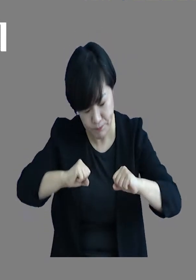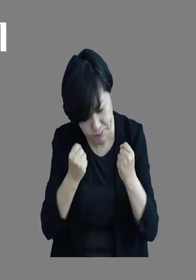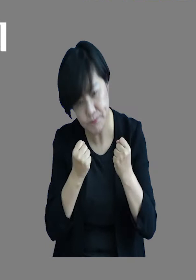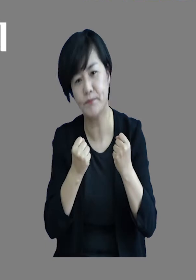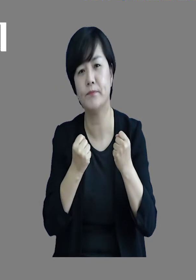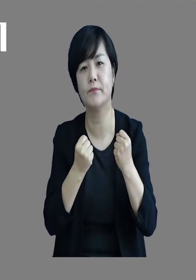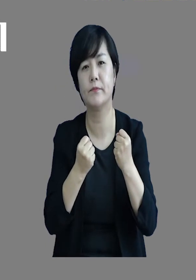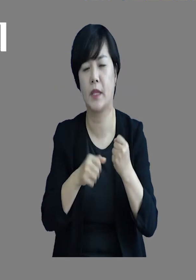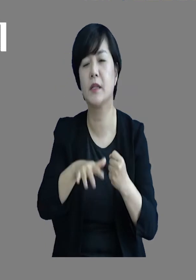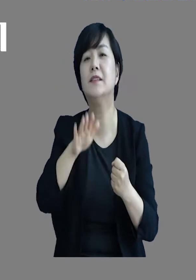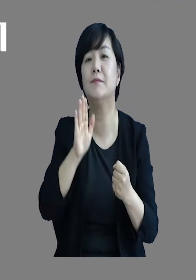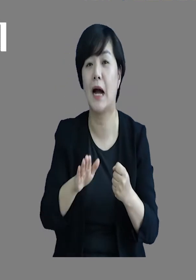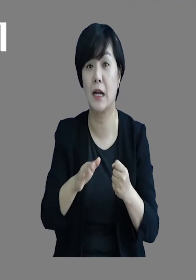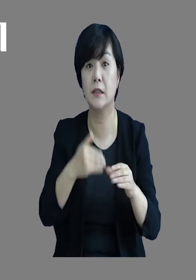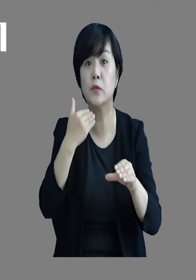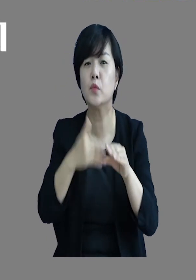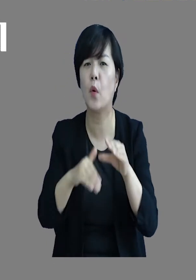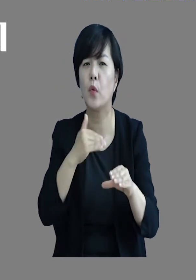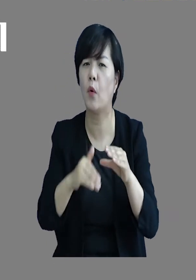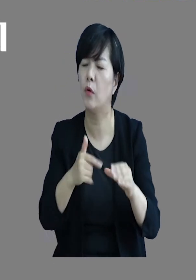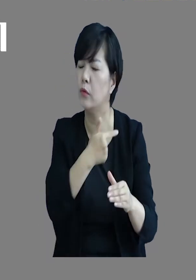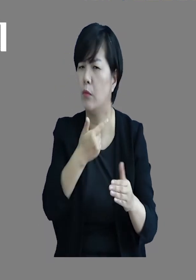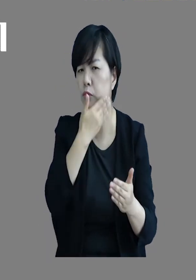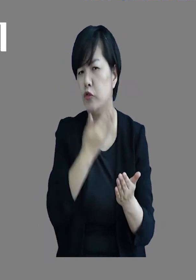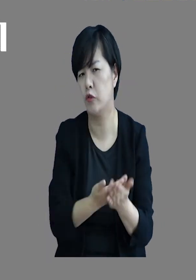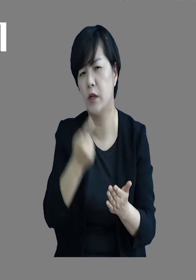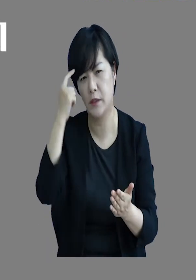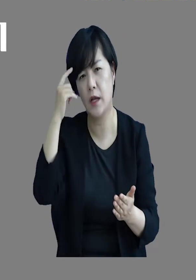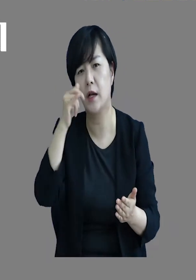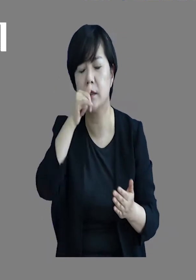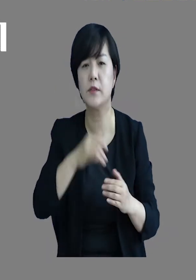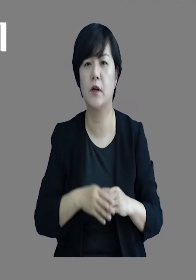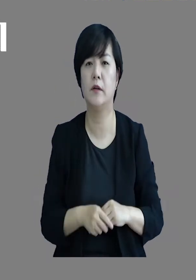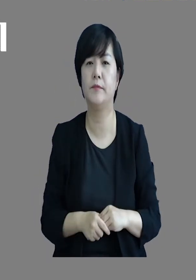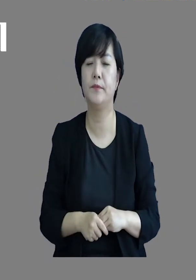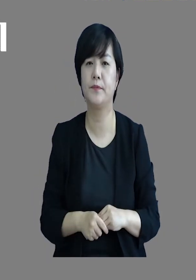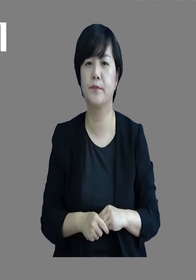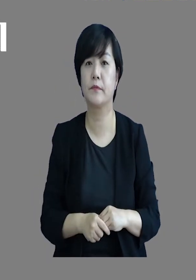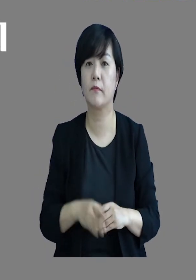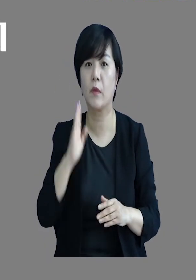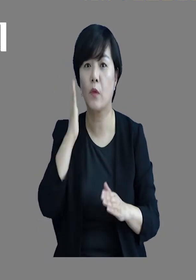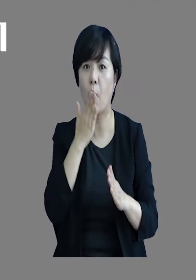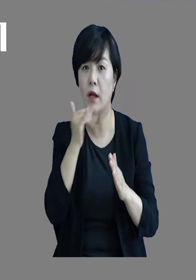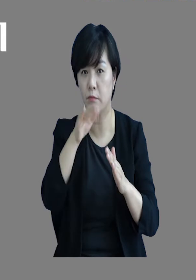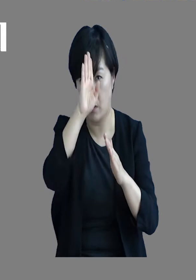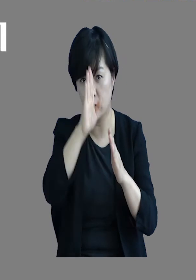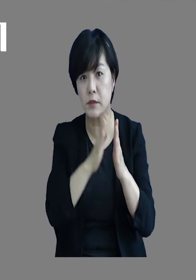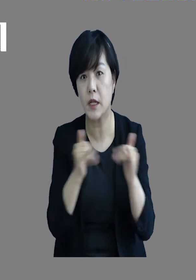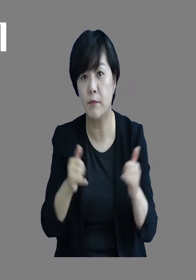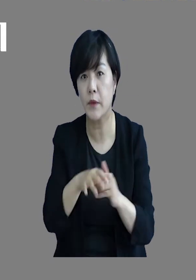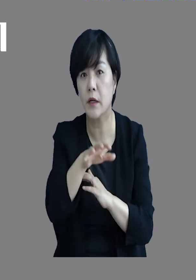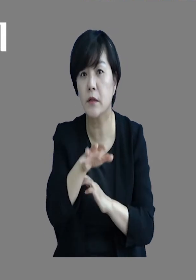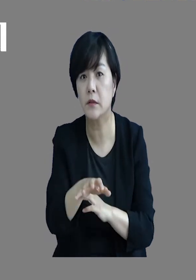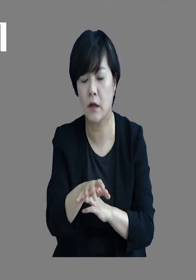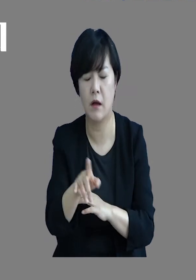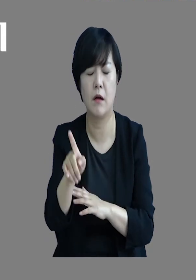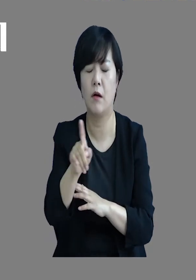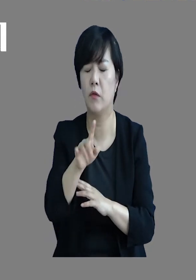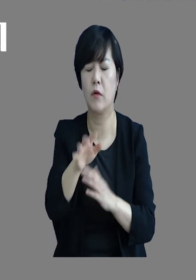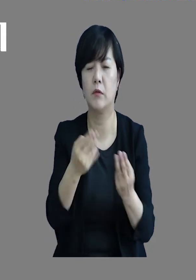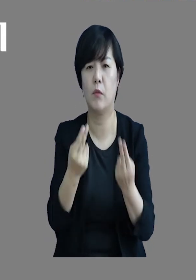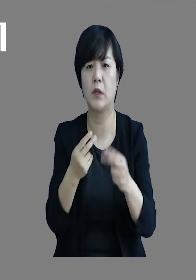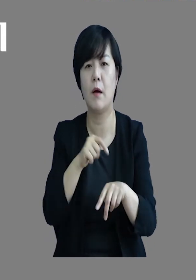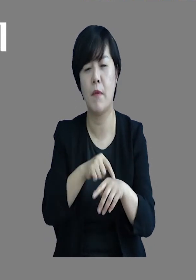실천하고, 그만큼 의사소통을 중요하게 생각하는 것 같아요. 농인 환자들은 이곳에서 그 어떤